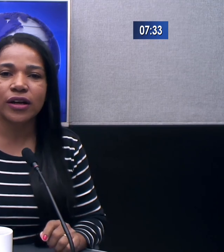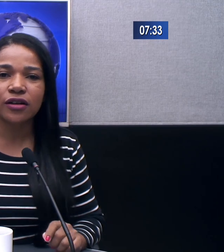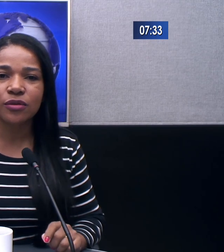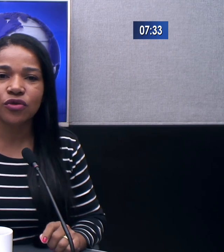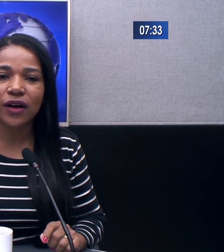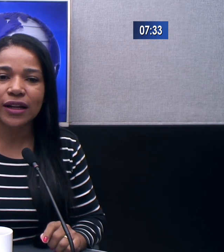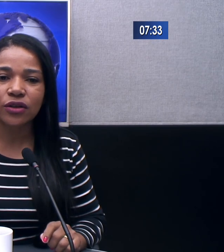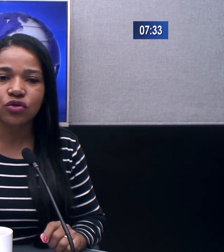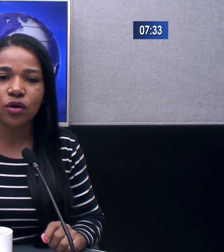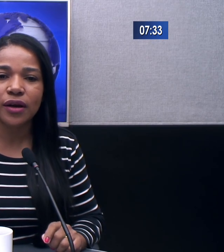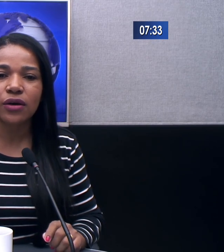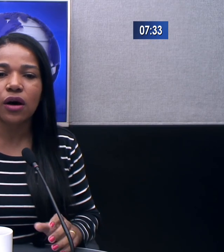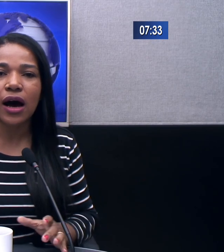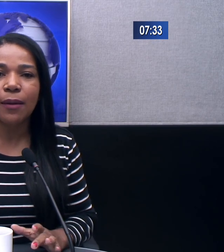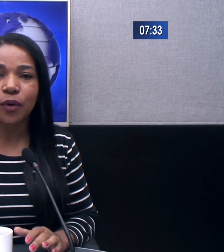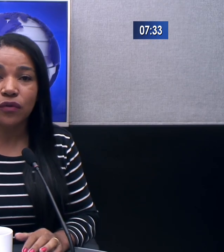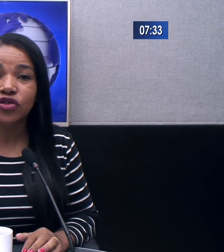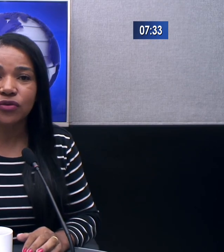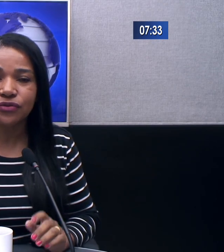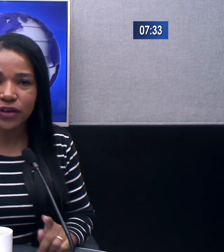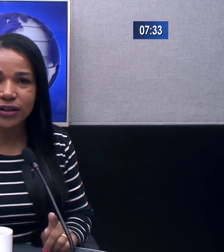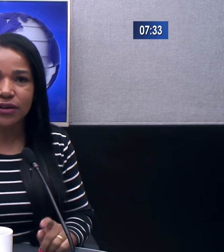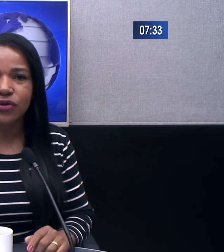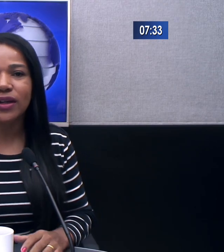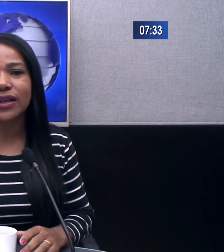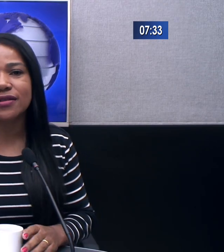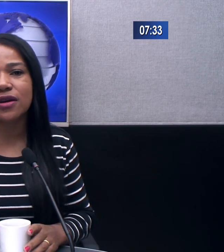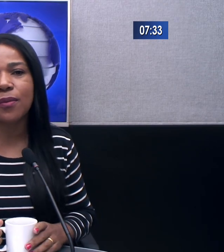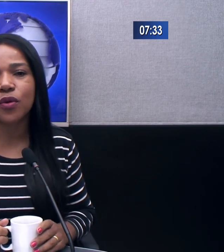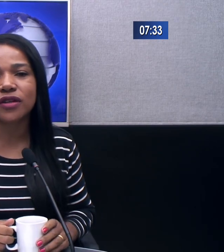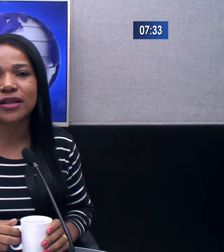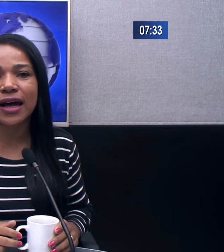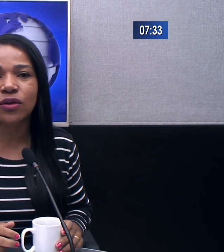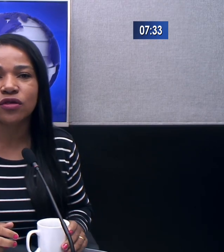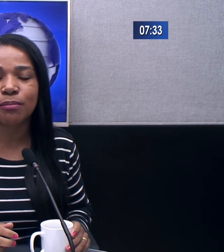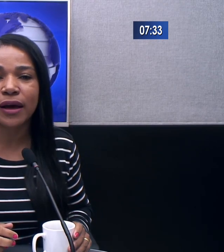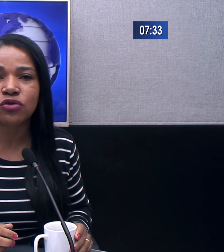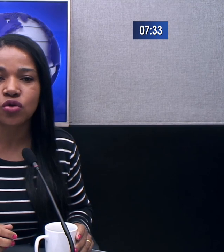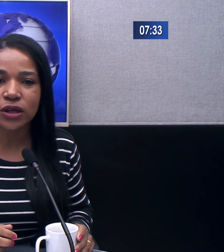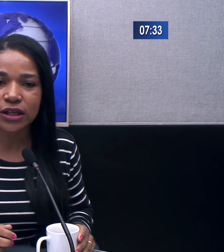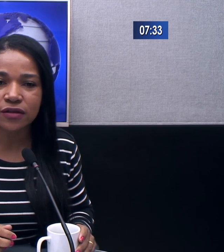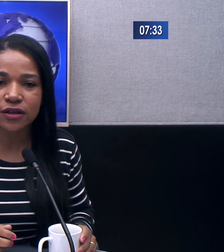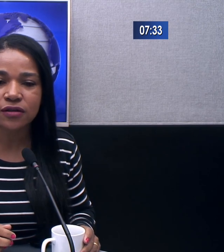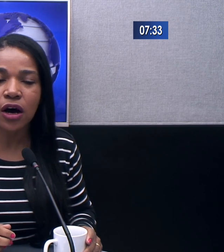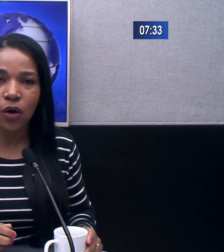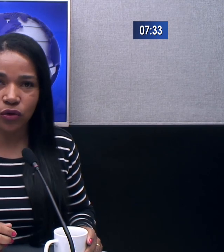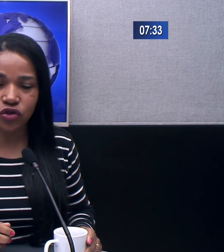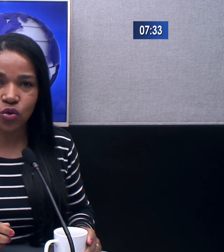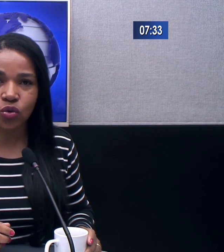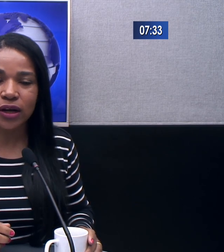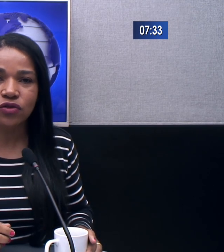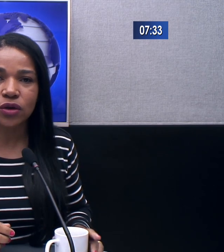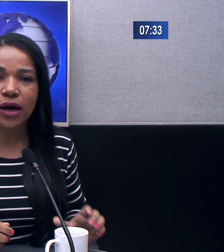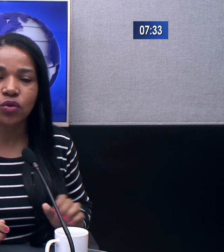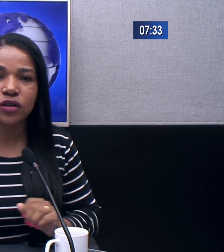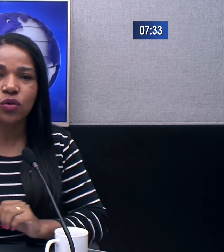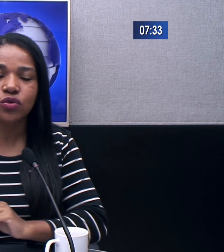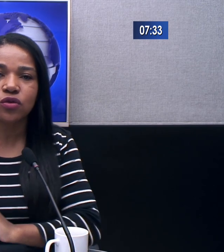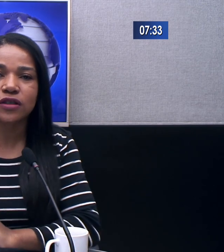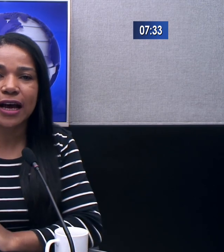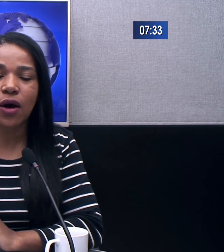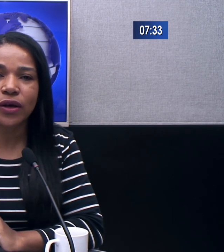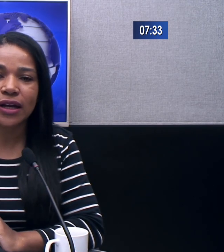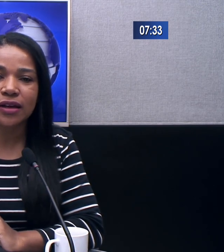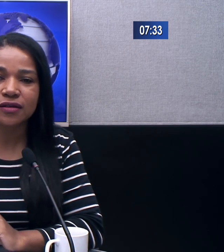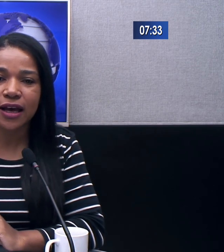Oi gente agora nós vamos falando sobre a prova de vida viu atenção aposentados e pensionistas o instituto nacional